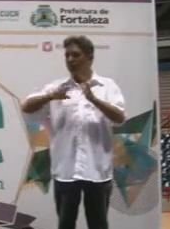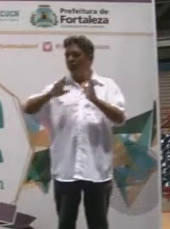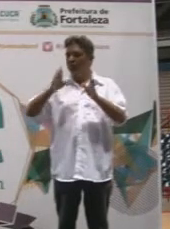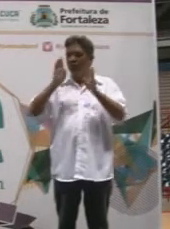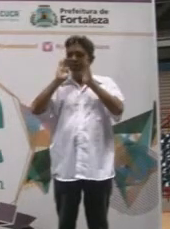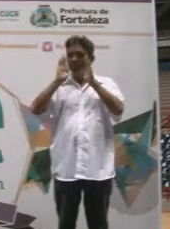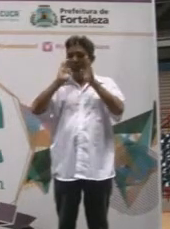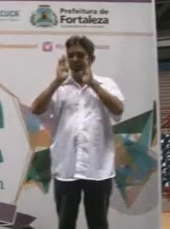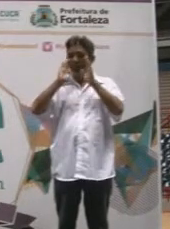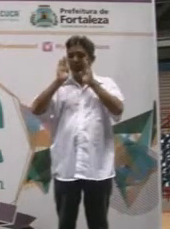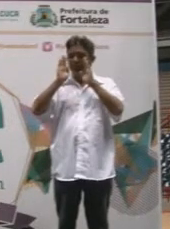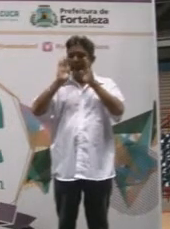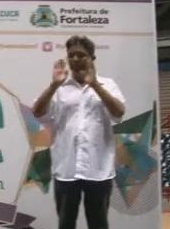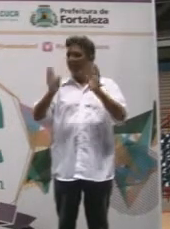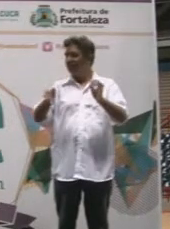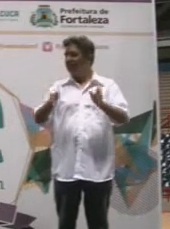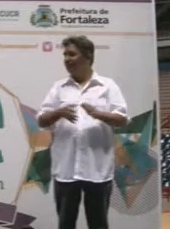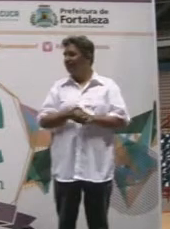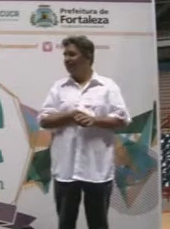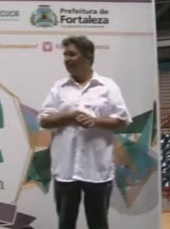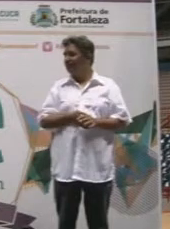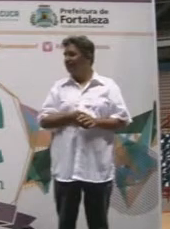no Facebook.